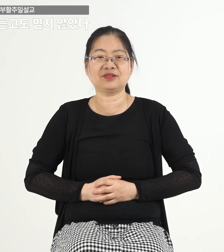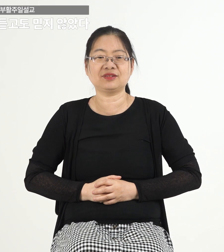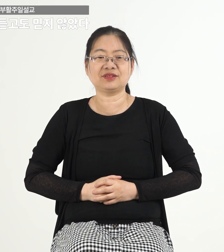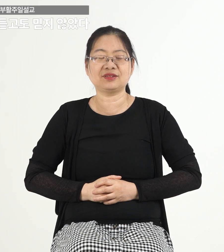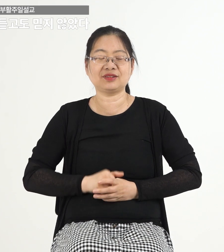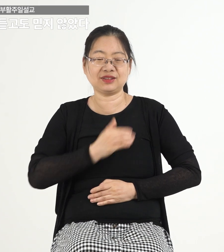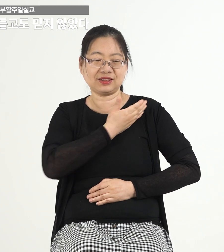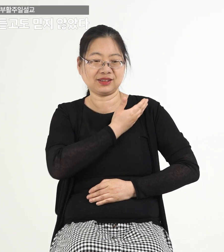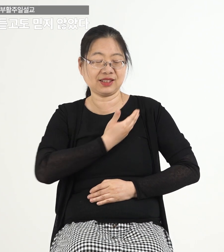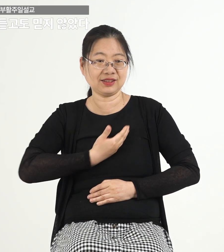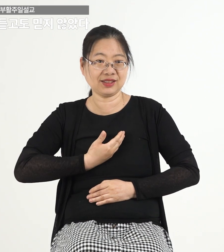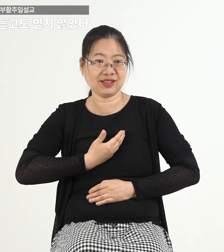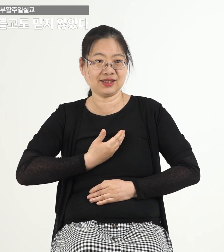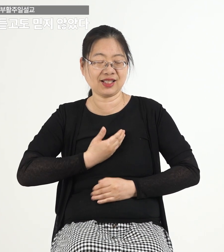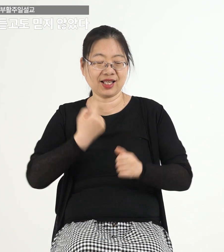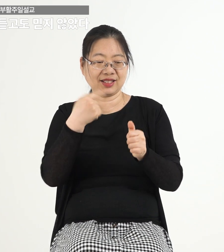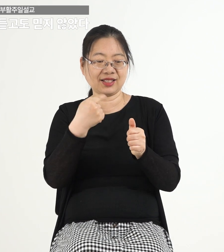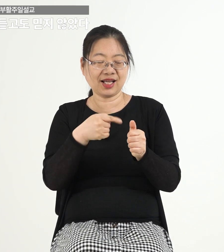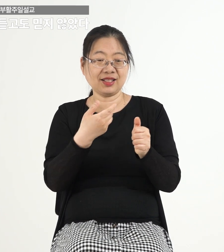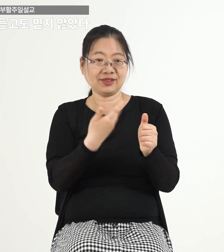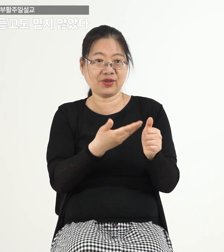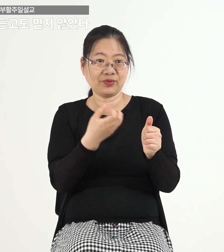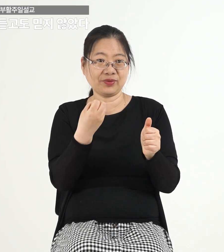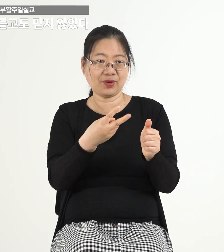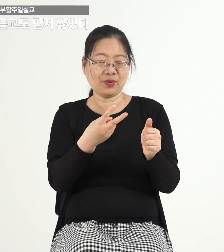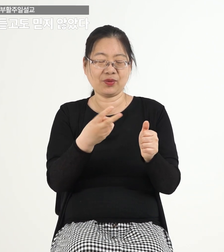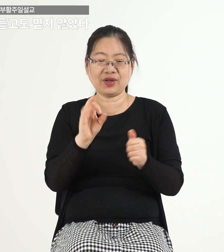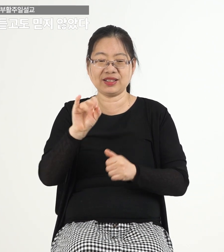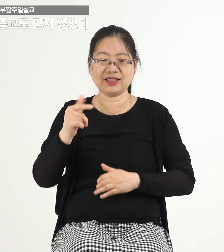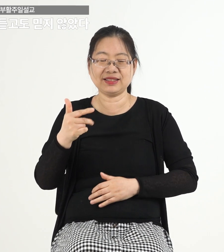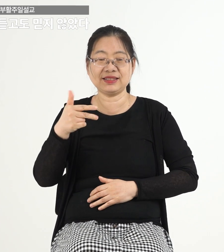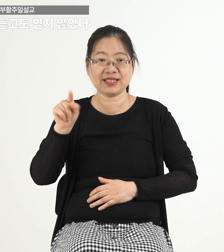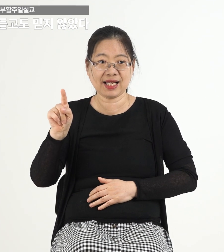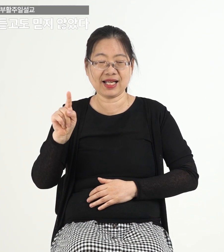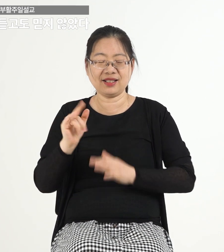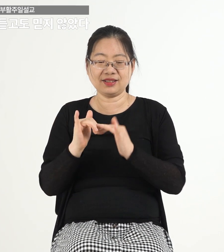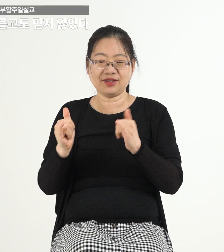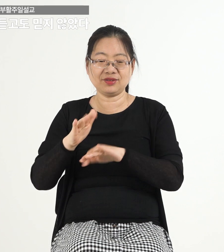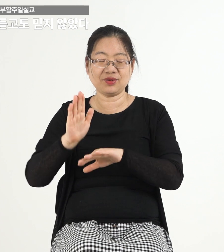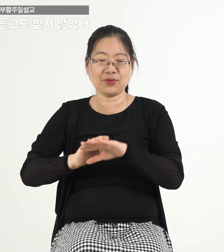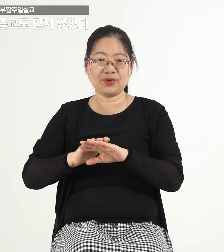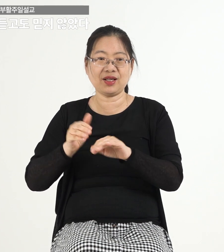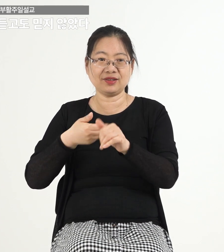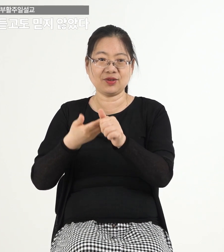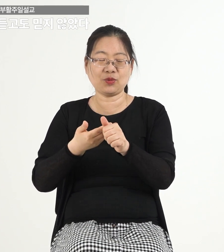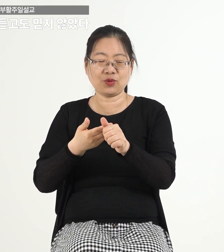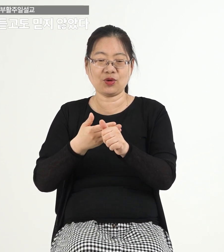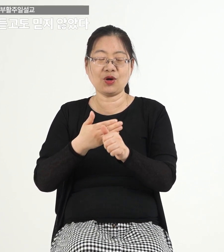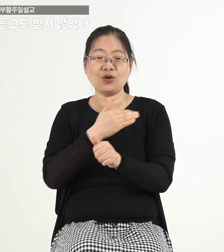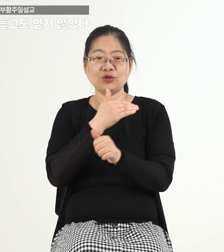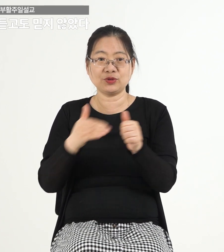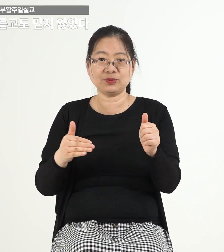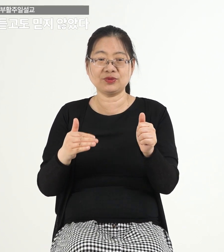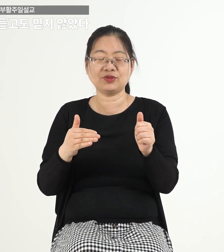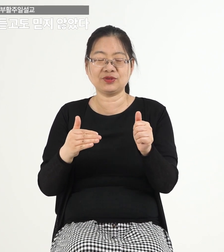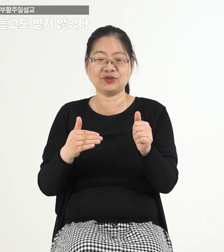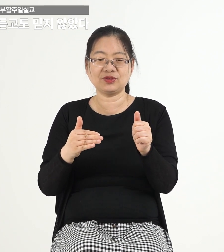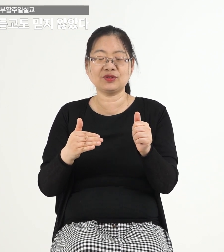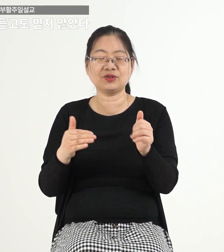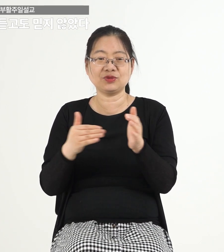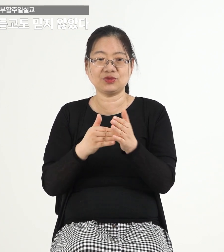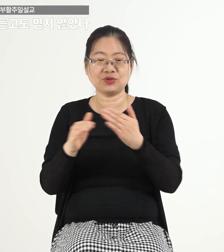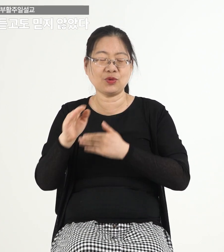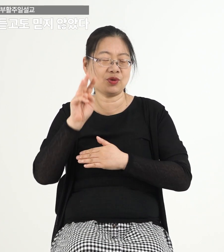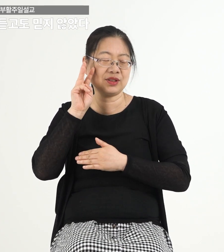이는 제자들을 가르치시며 또 인자가 사람들의 손에 넘겨져 죽임을 당하고 죽은 지